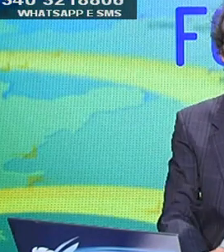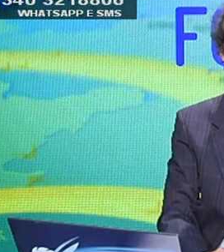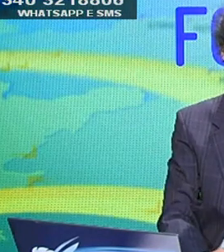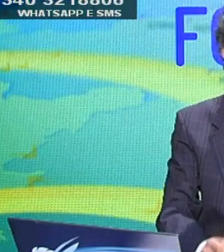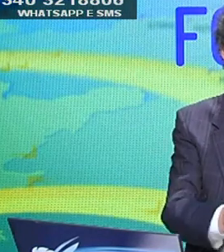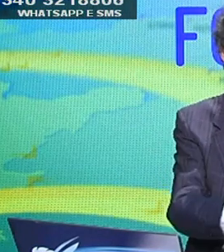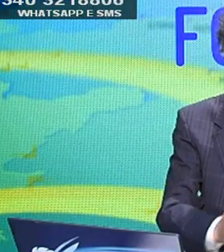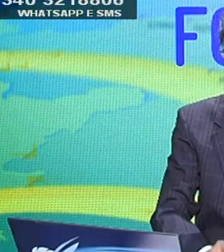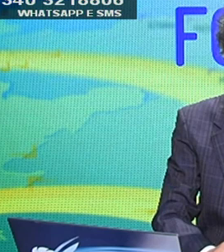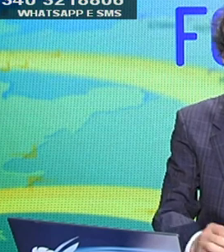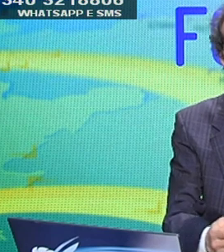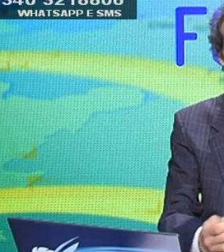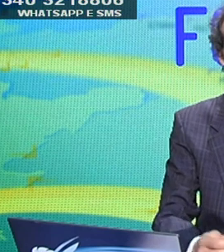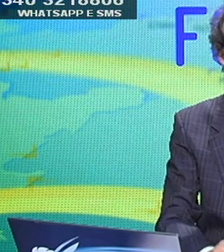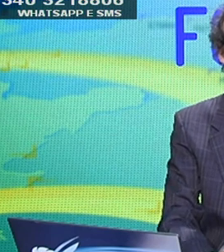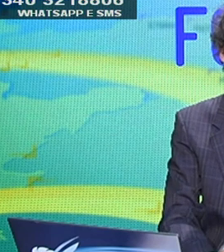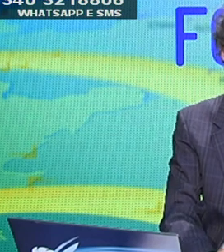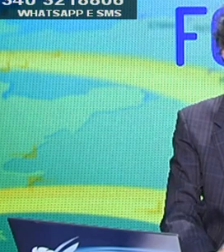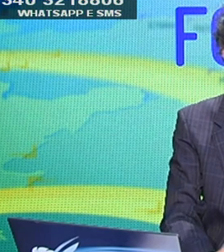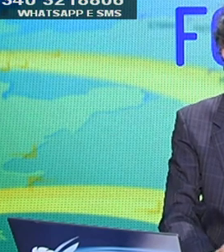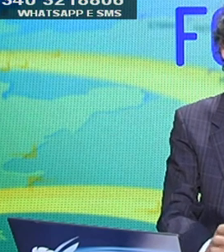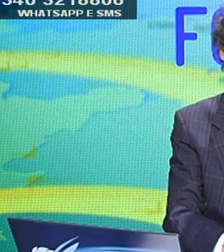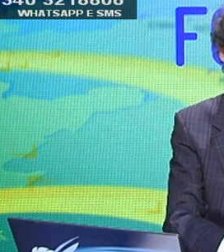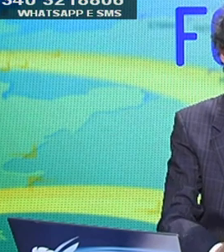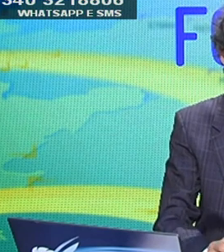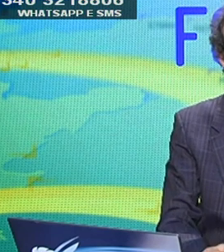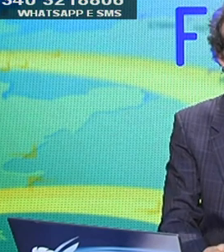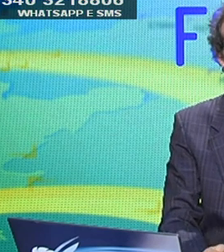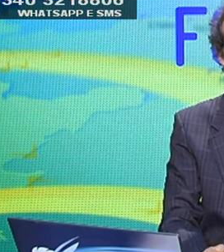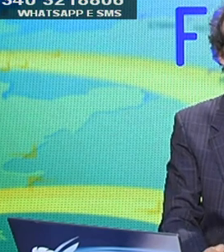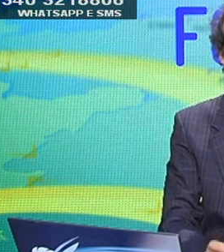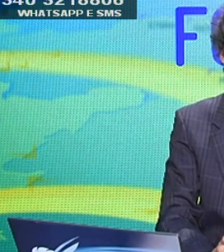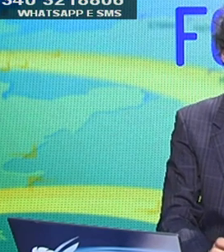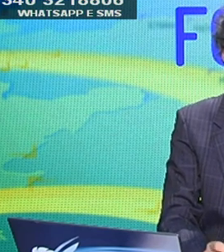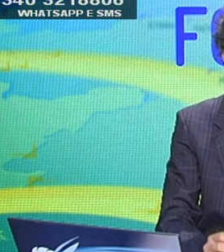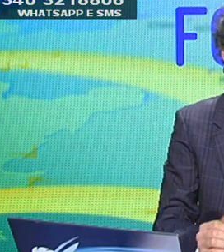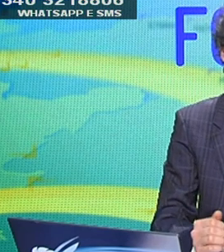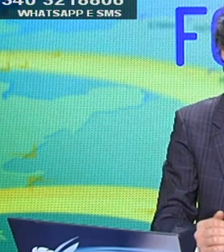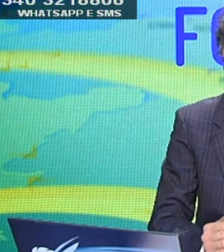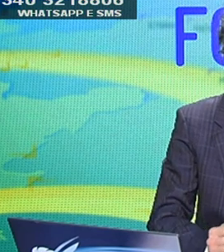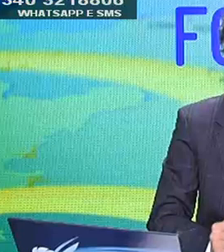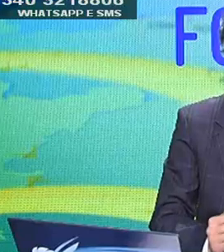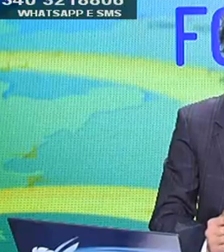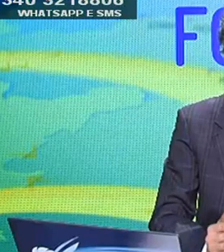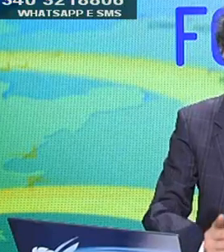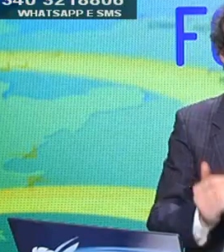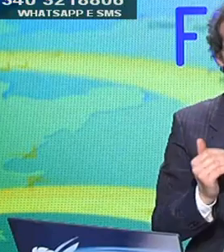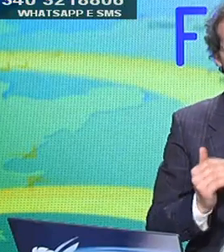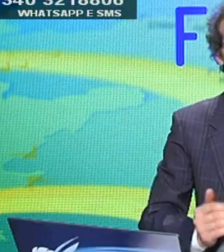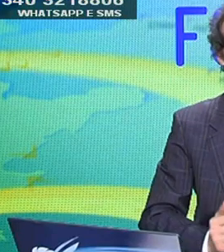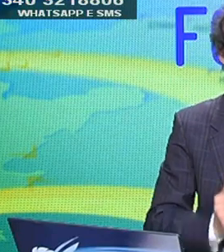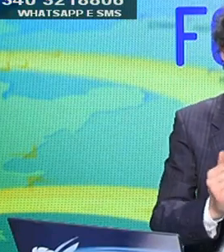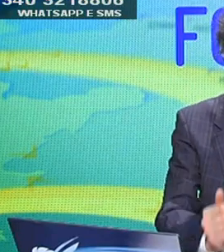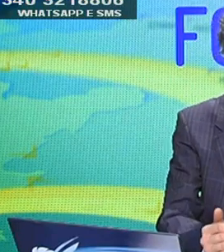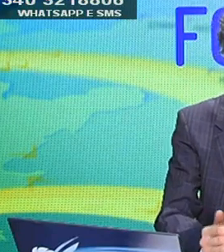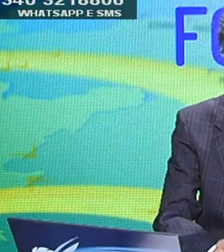passo verso la normalità, anche se diciamo una notizia di servizio, però avete capito, i giornalisti non potranno più fare domande da remoto,